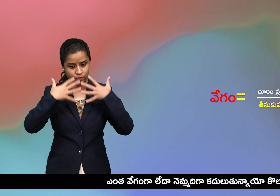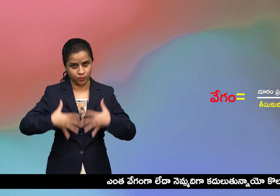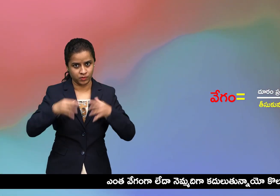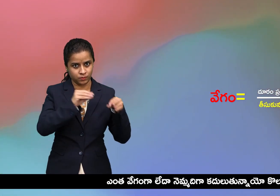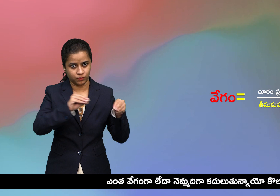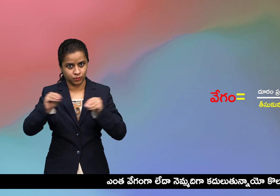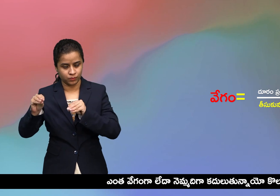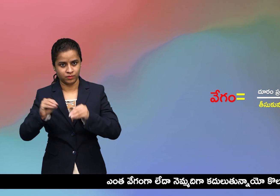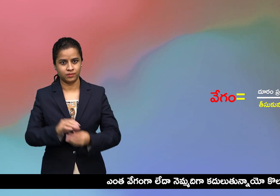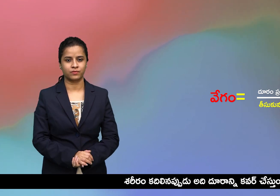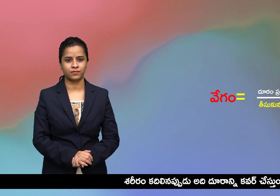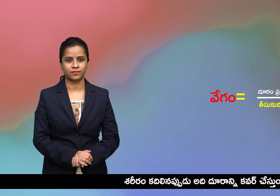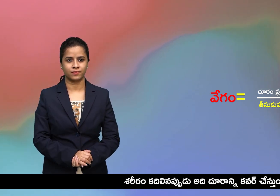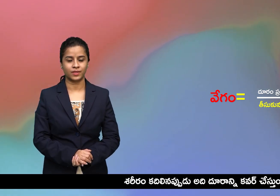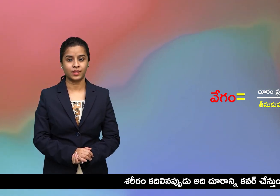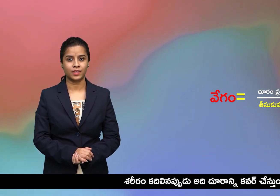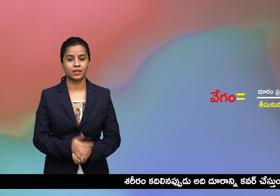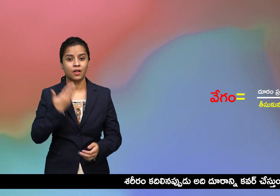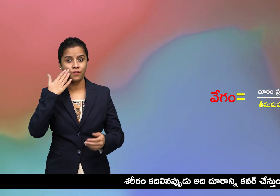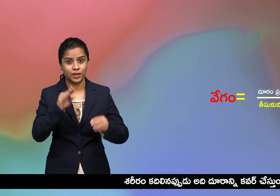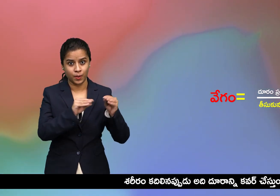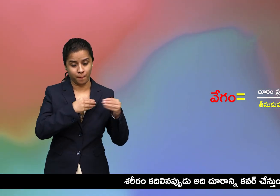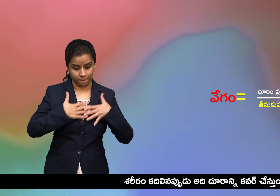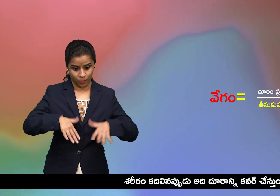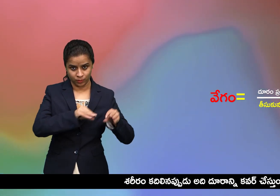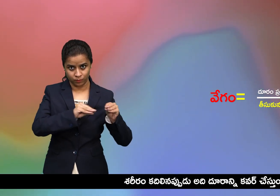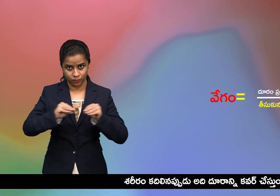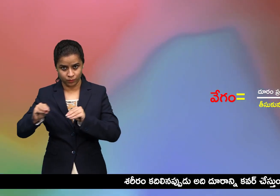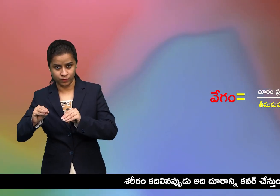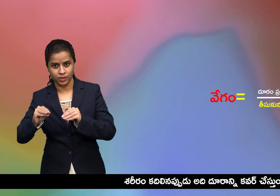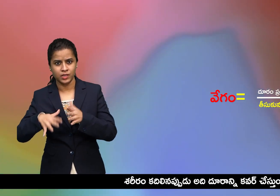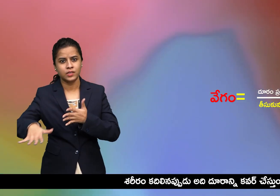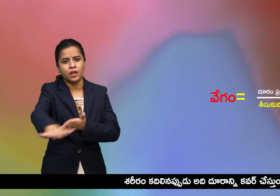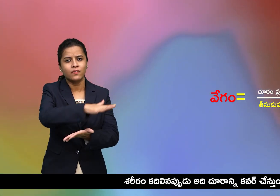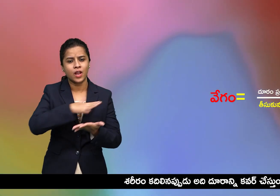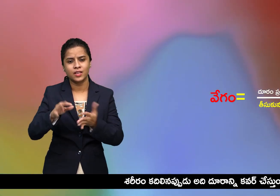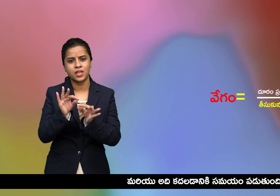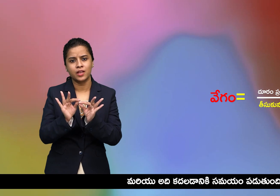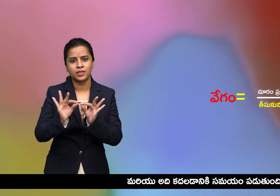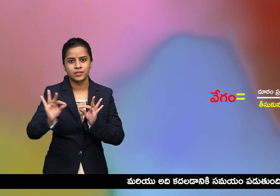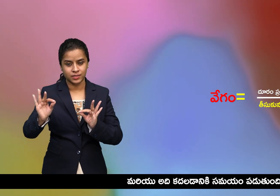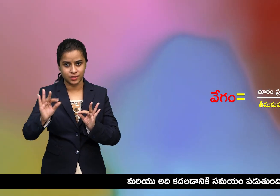కదులుతున్నాయో కొలమానం. శరీరం కదిలినప్పుడు అది దూరాన్ని కవర్